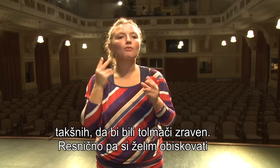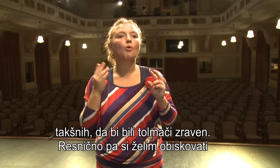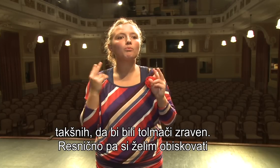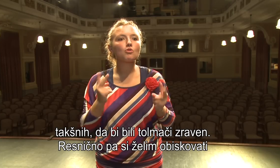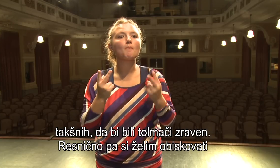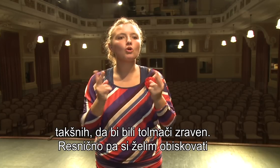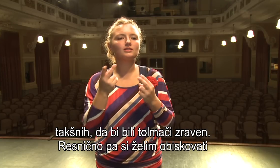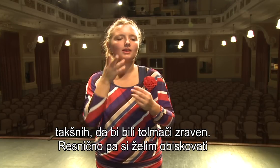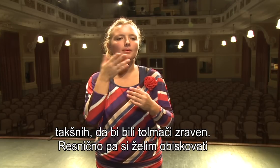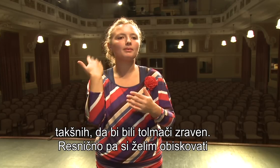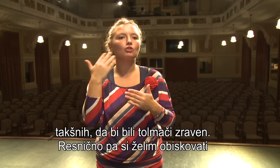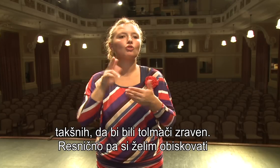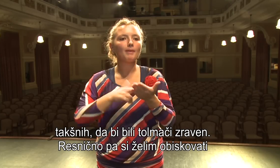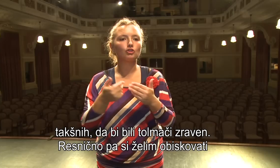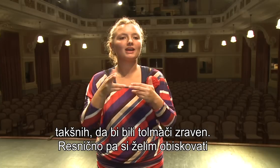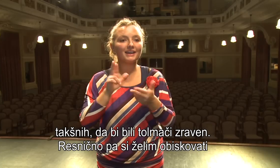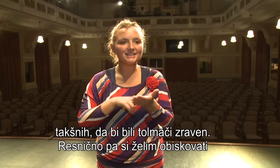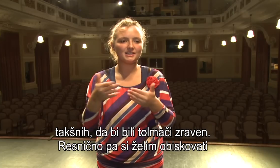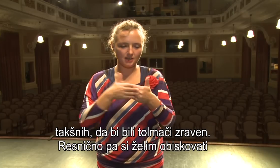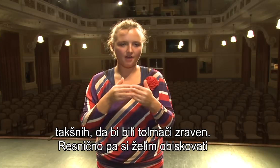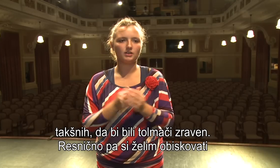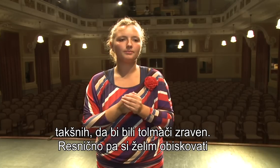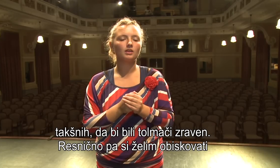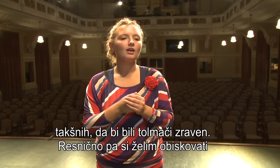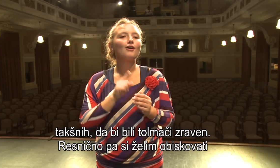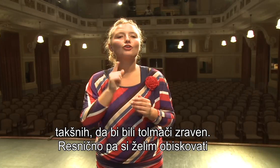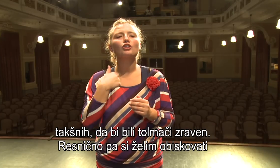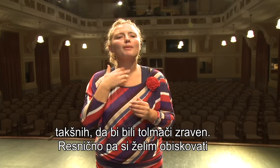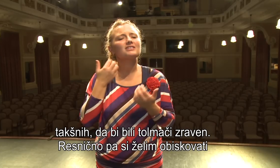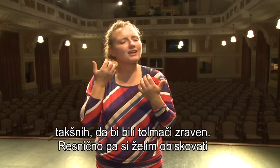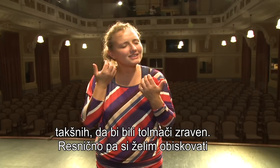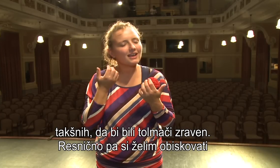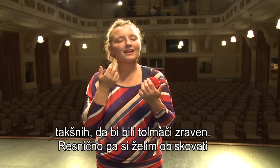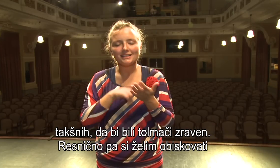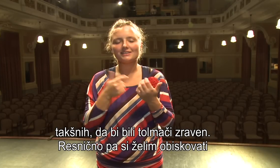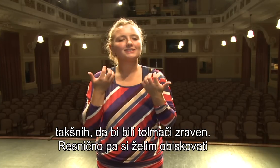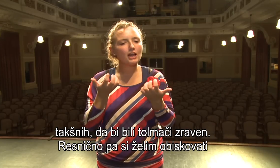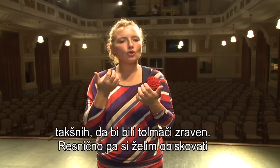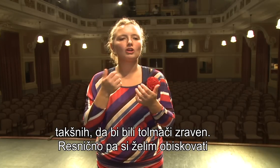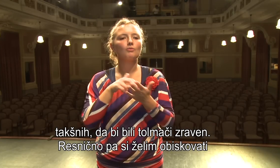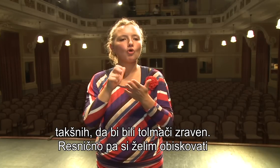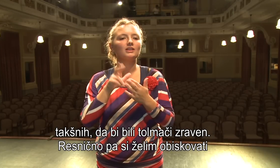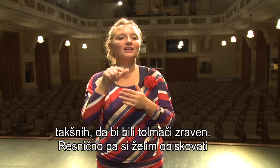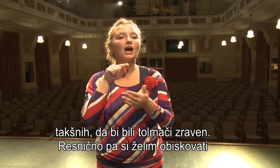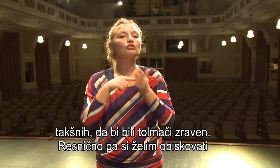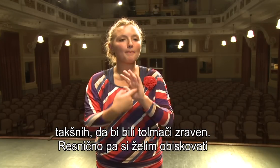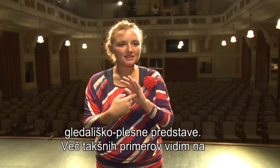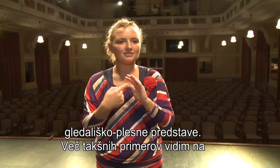bilo promocija, da bi bili tolmači res zdravi. Tako še pa res zimno želim hoditi na takšne